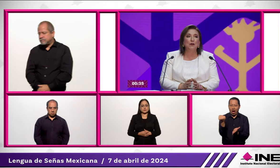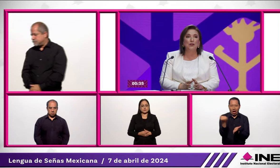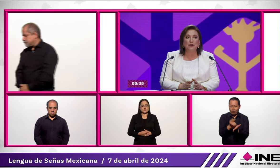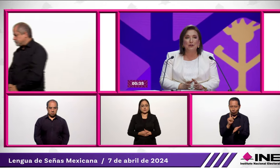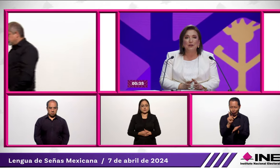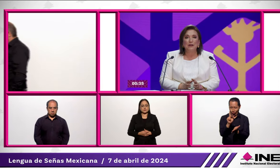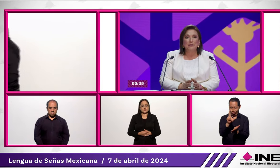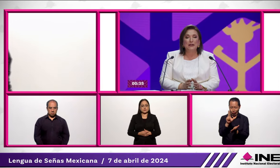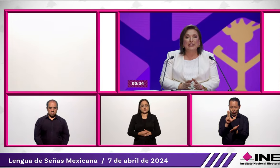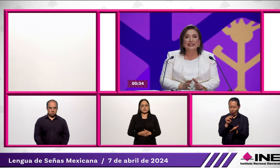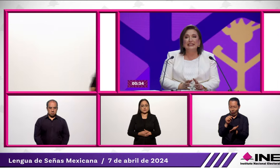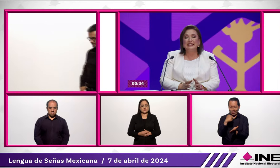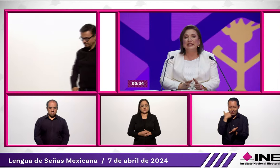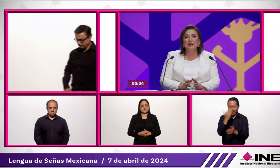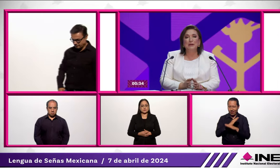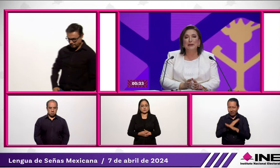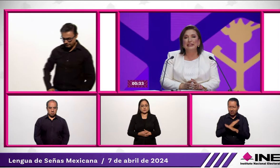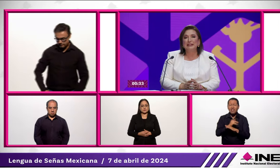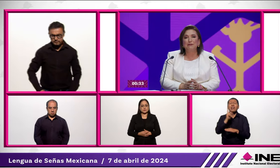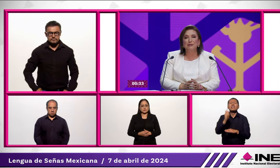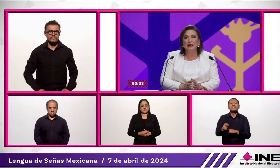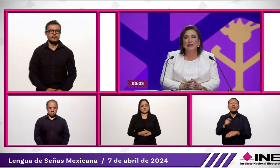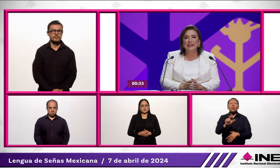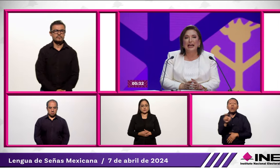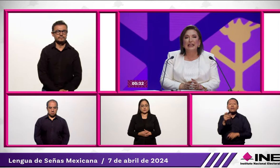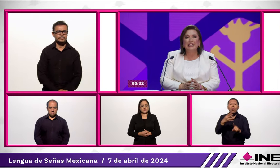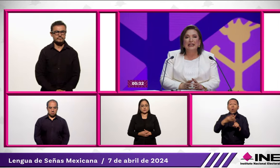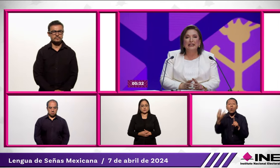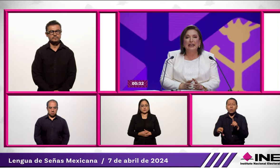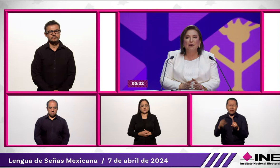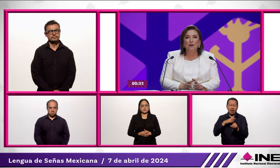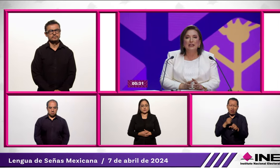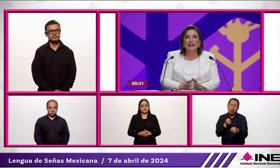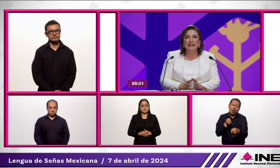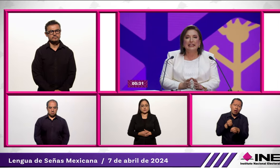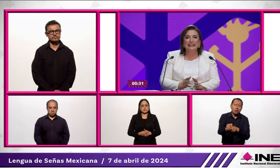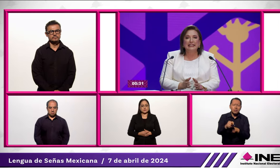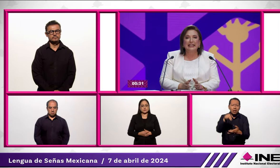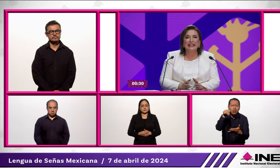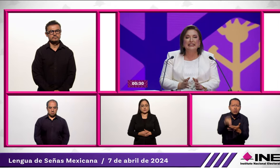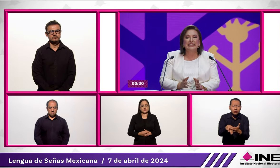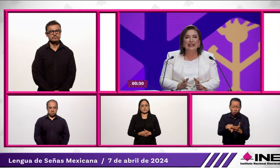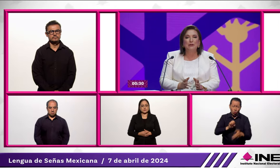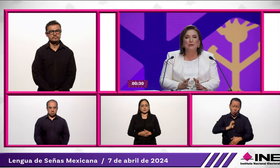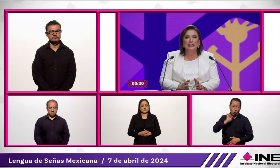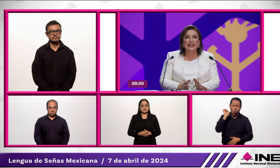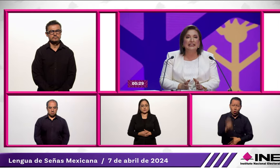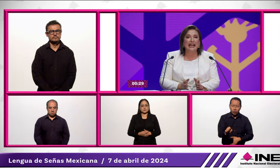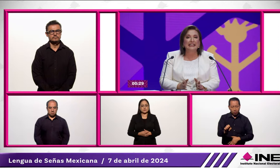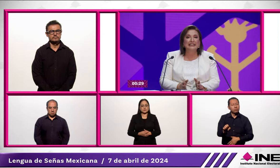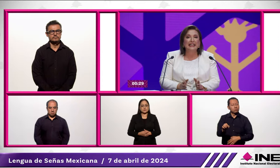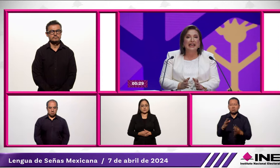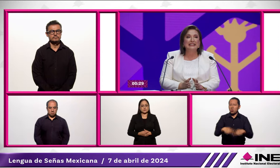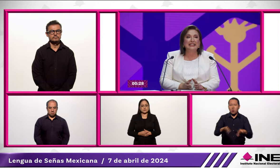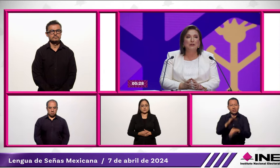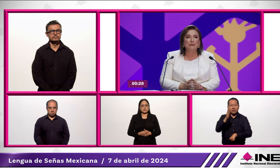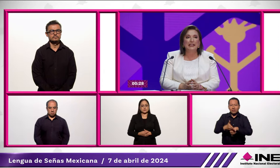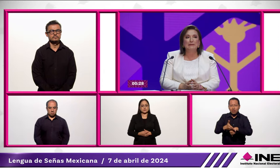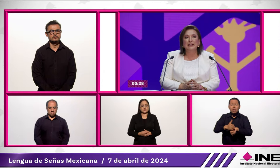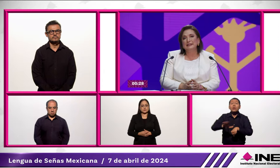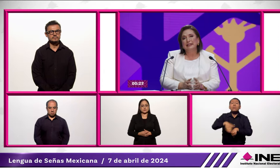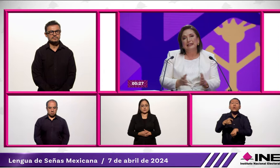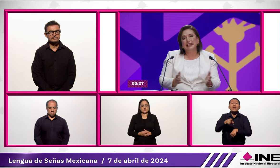crímenes de odio, porque en ese sentido me parece fundamental que hoy las integrantes de la comunidad trans han